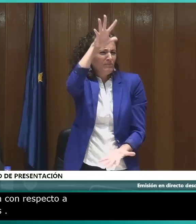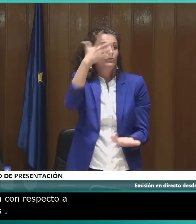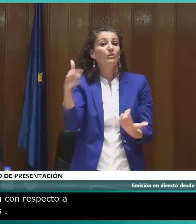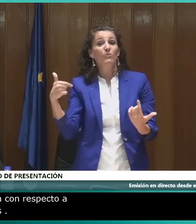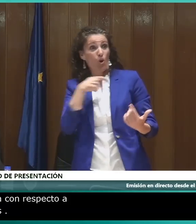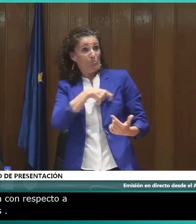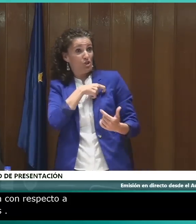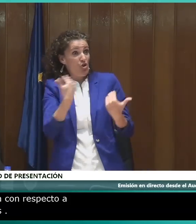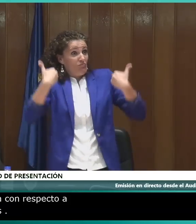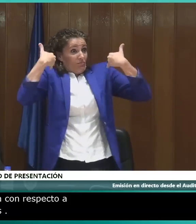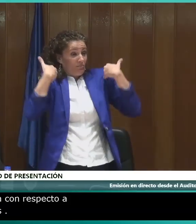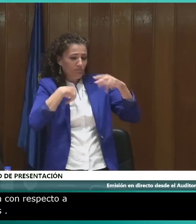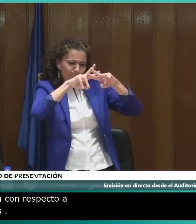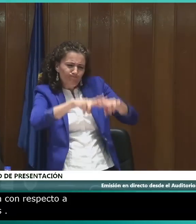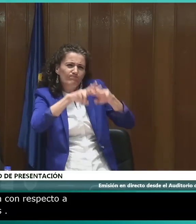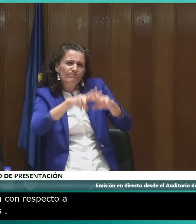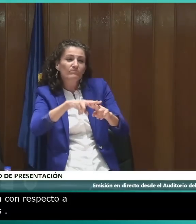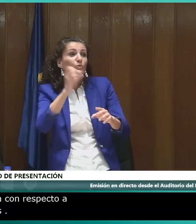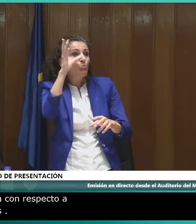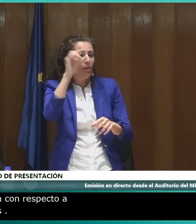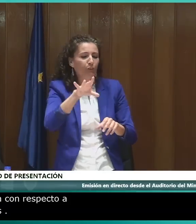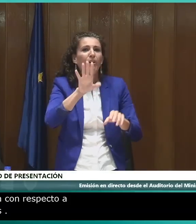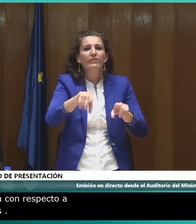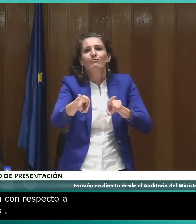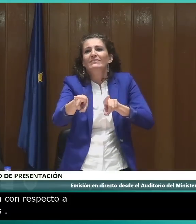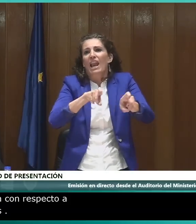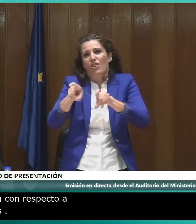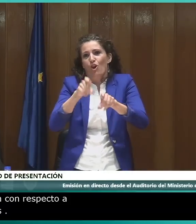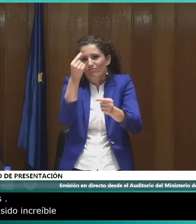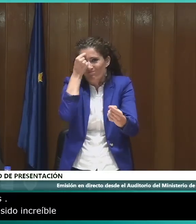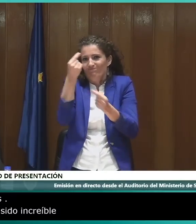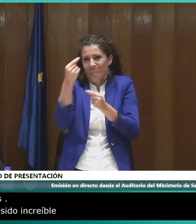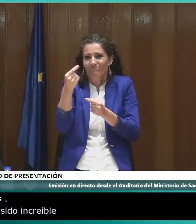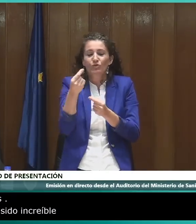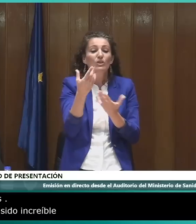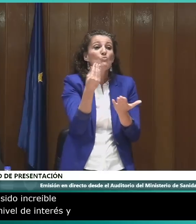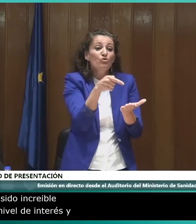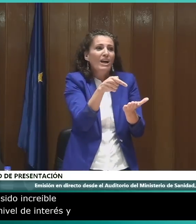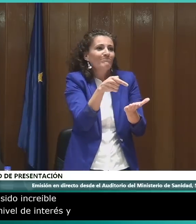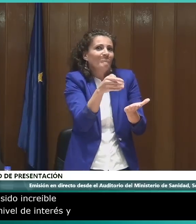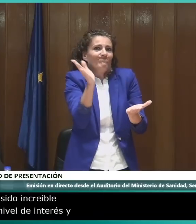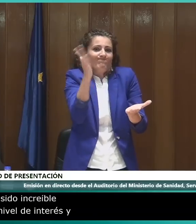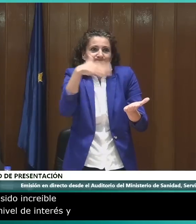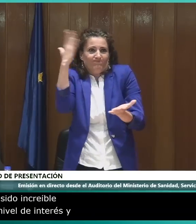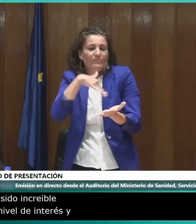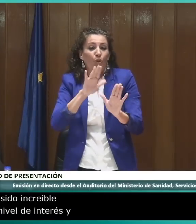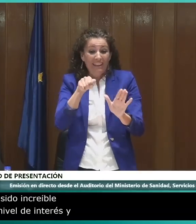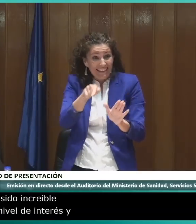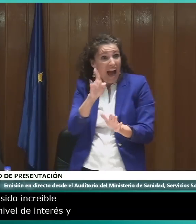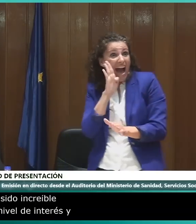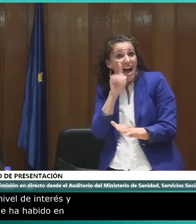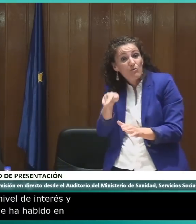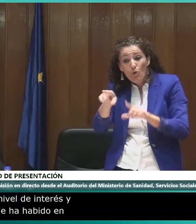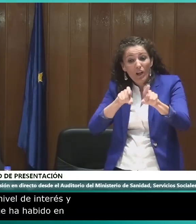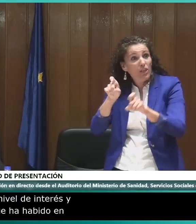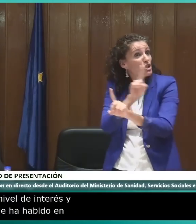comprobar el alto nivel de interés y de participación que ha habido en cuanto al envío y presentación de comunicaciones, pero